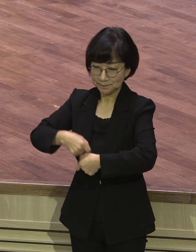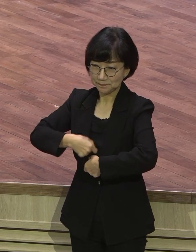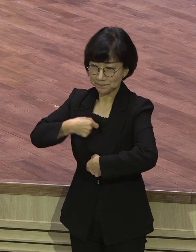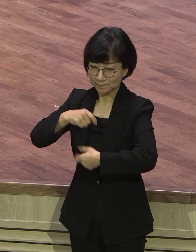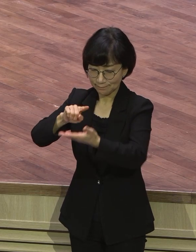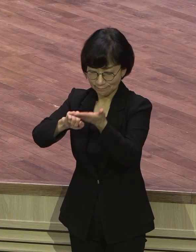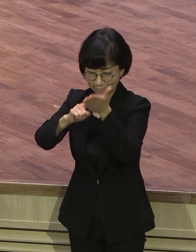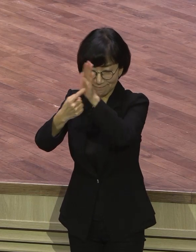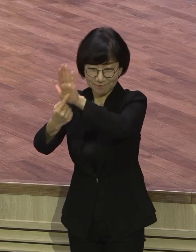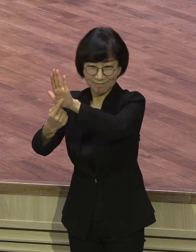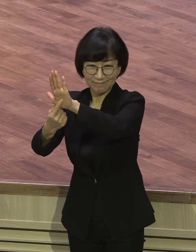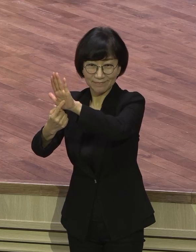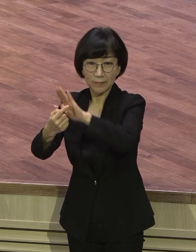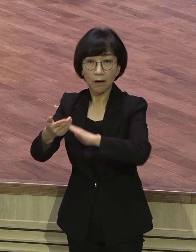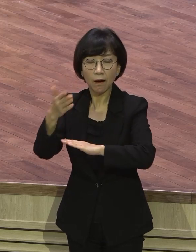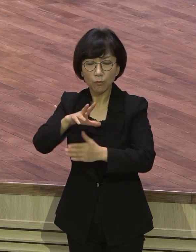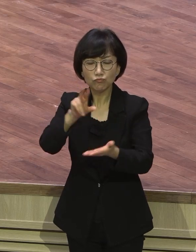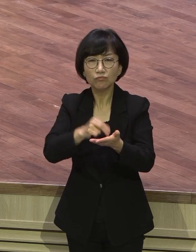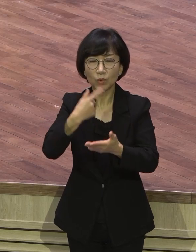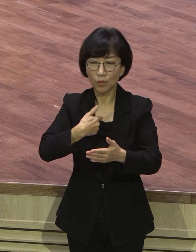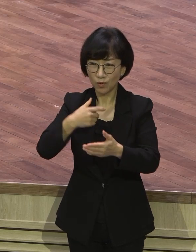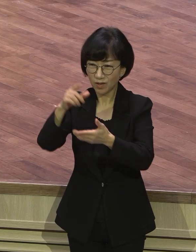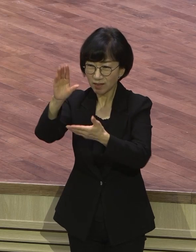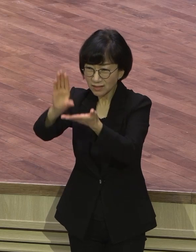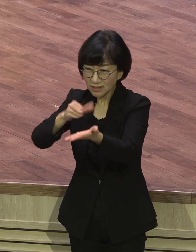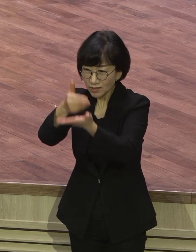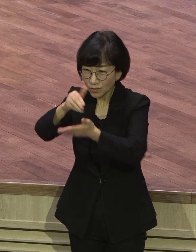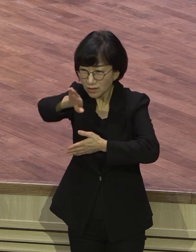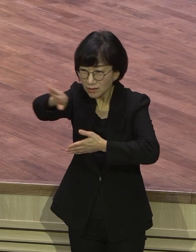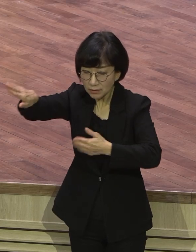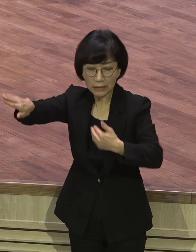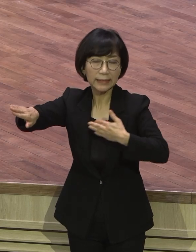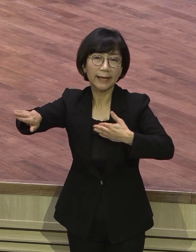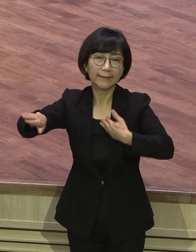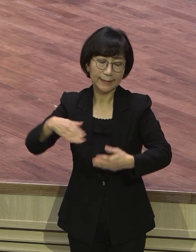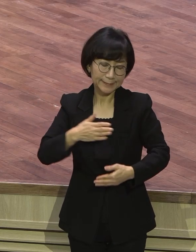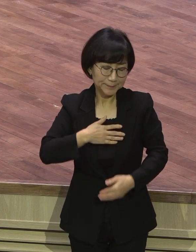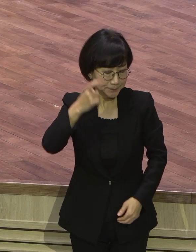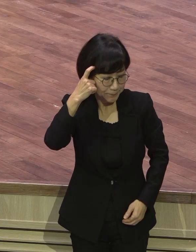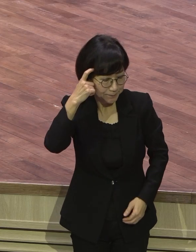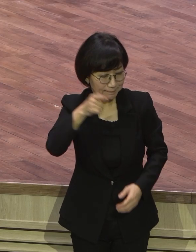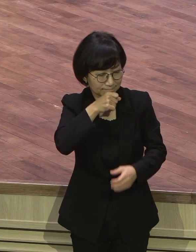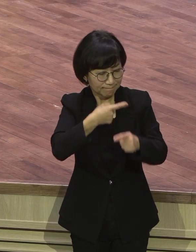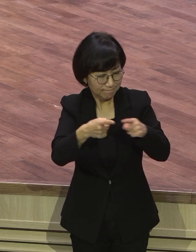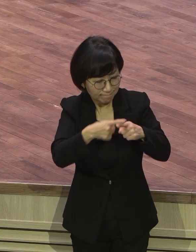의의로 드러나야 되는데 내가 들어가는 내가 내가 기준이에요. 모든 판단 내가 하는 거요. 말씀이 아니에요.